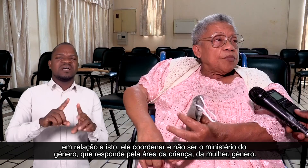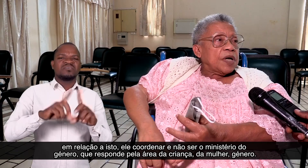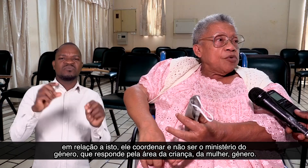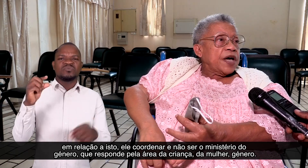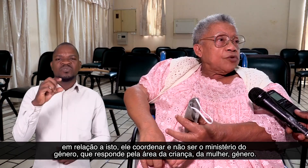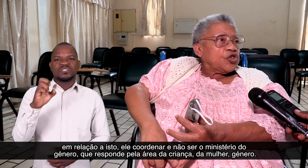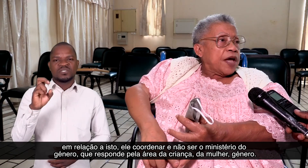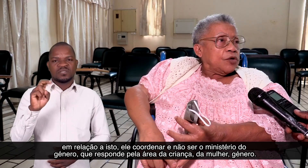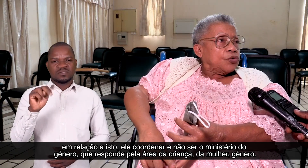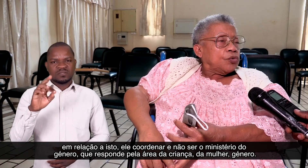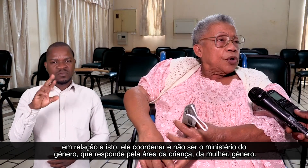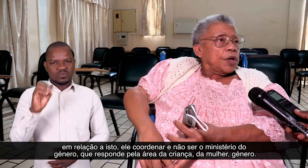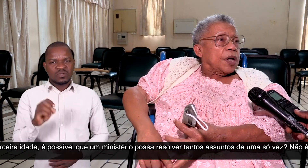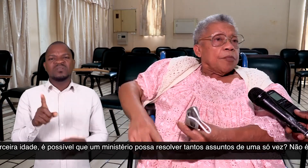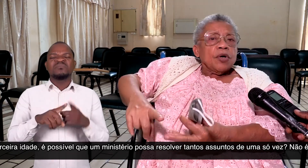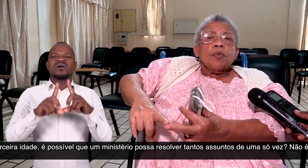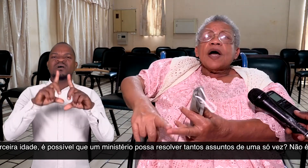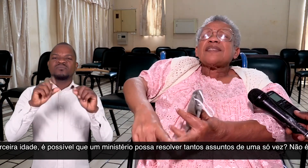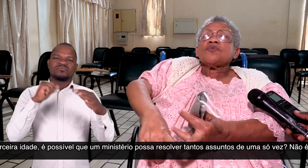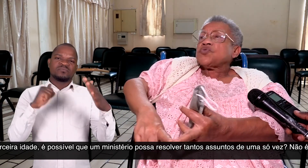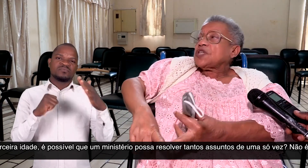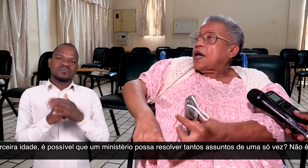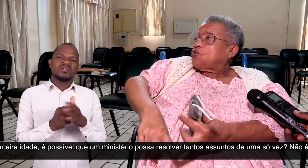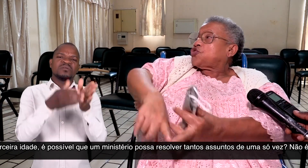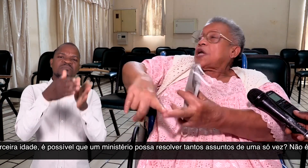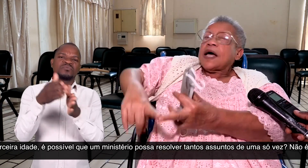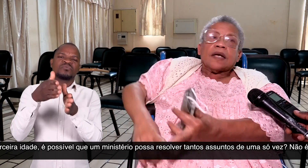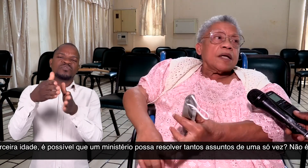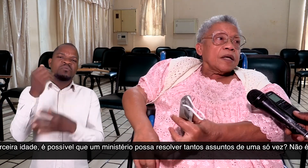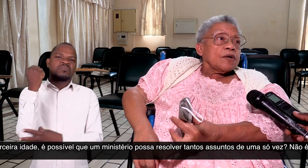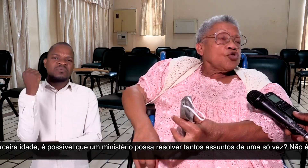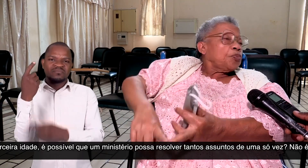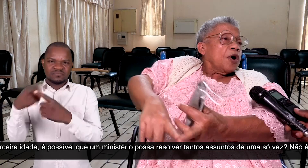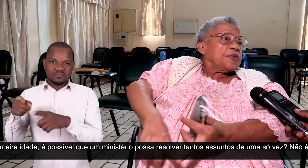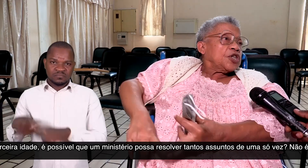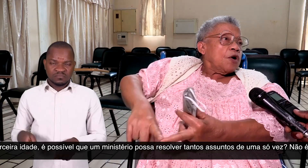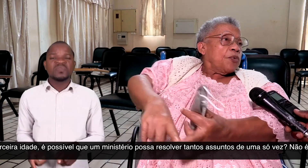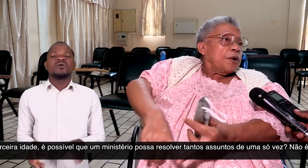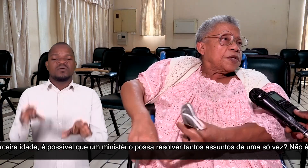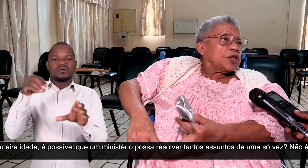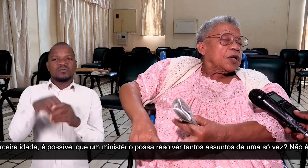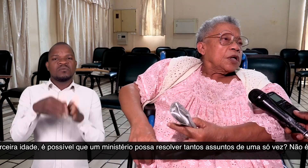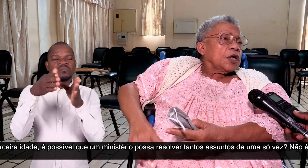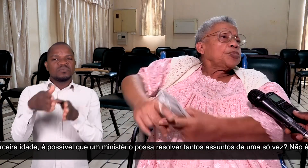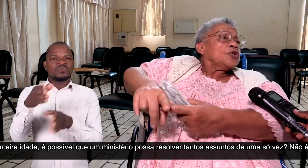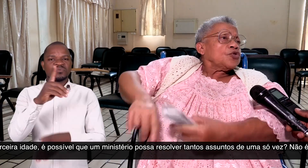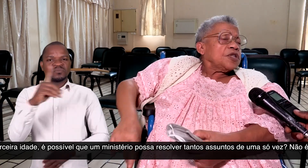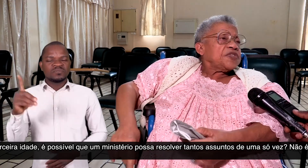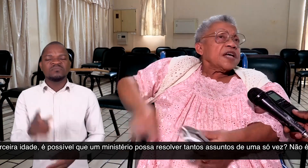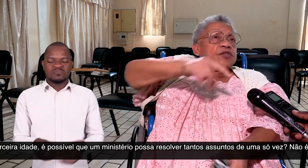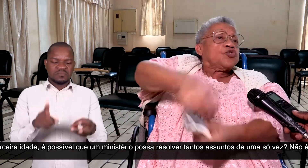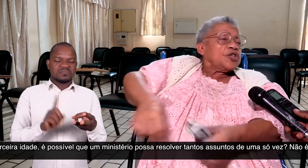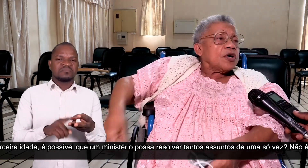área da mulher, do gênero, pela ação social no geral, dos pobres e não pobres, as pessoas